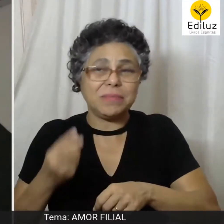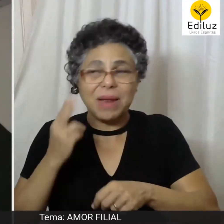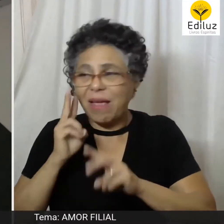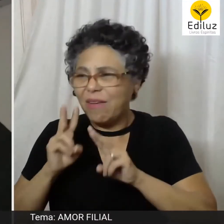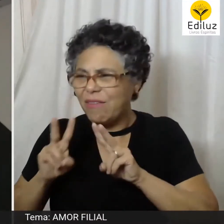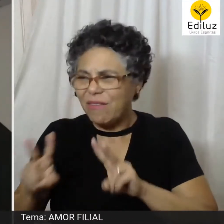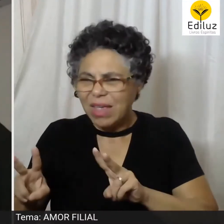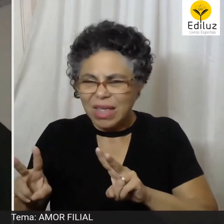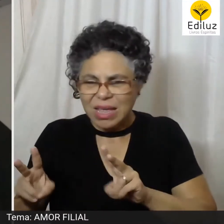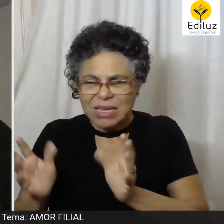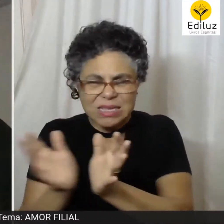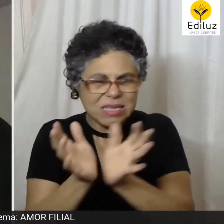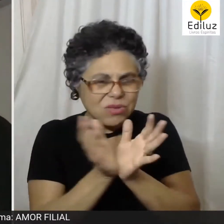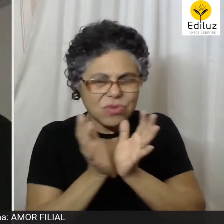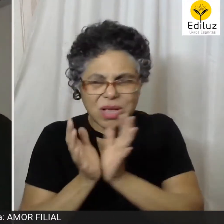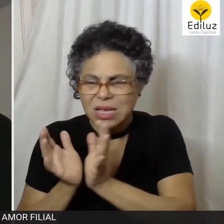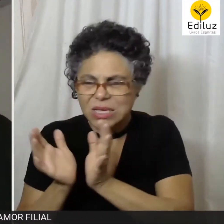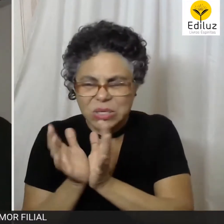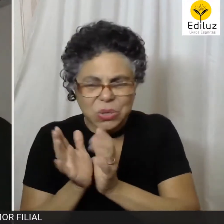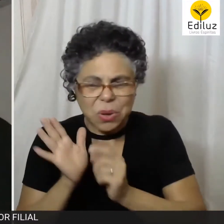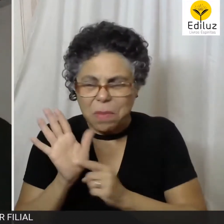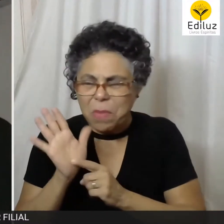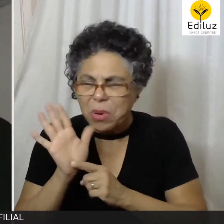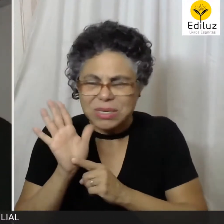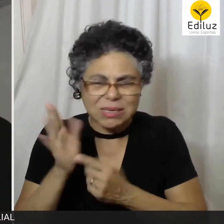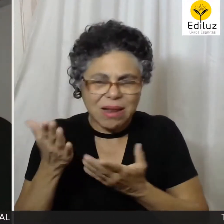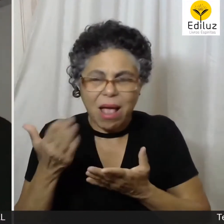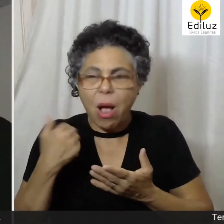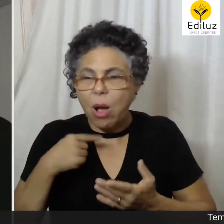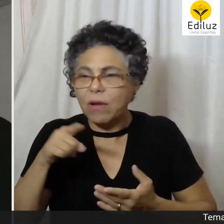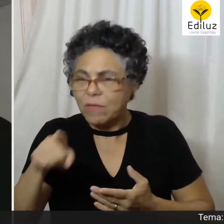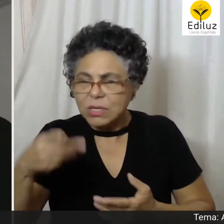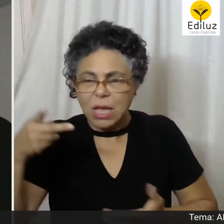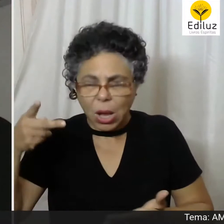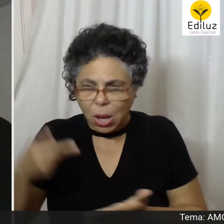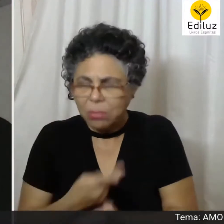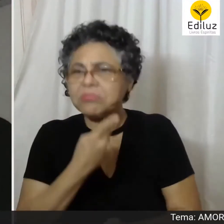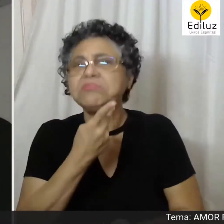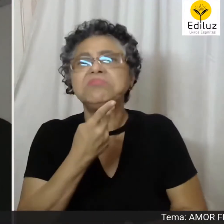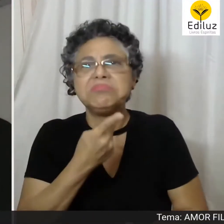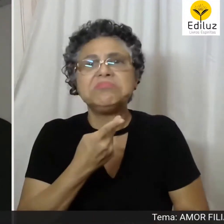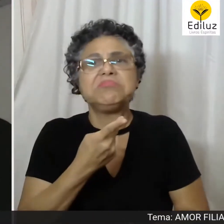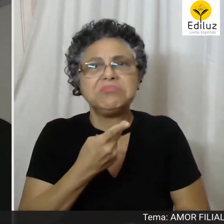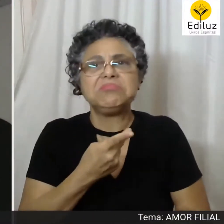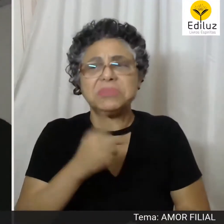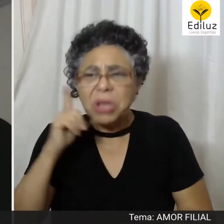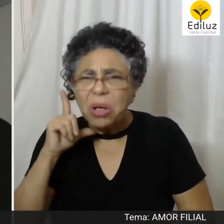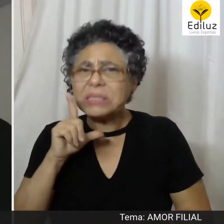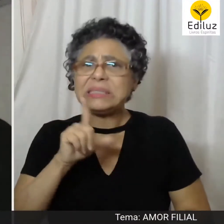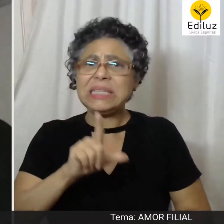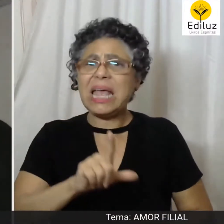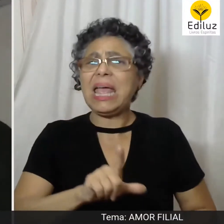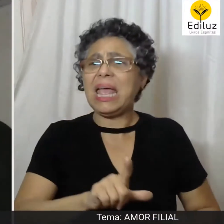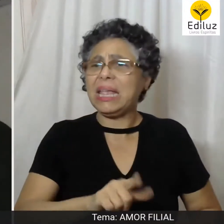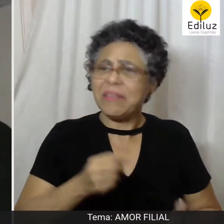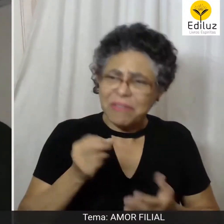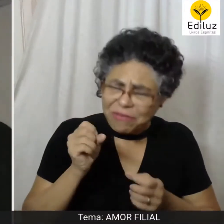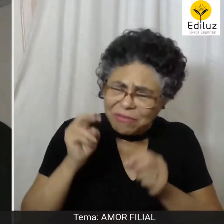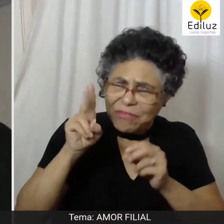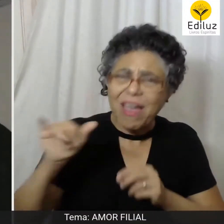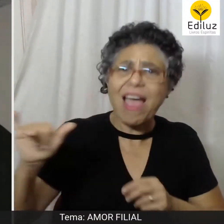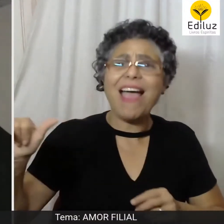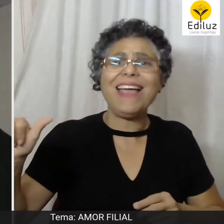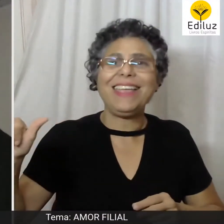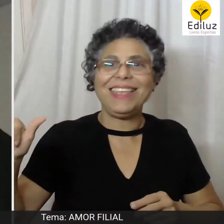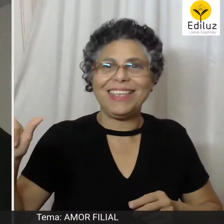determinada situação e mostrar-se próximo, apenas mostrar-se próximo. Coragem, muitas vezes,